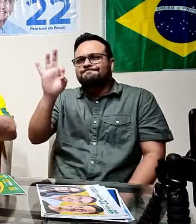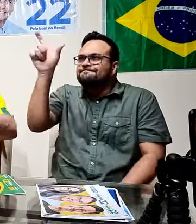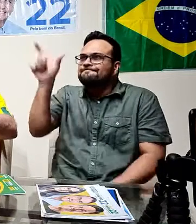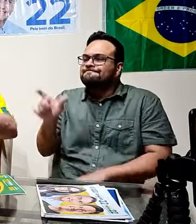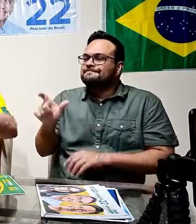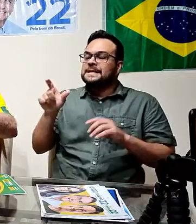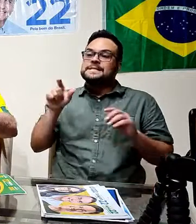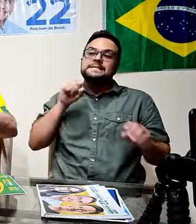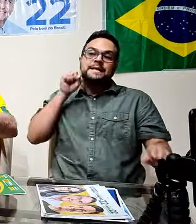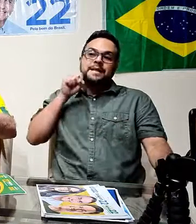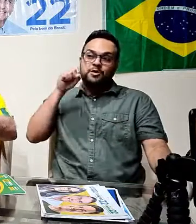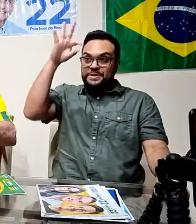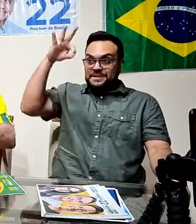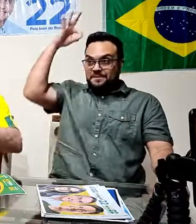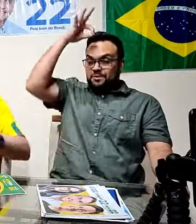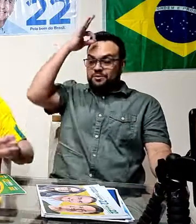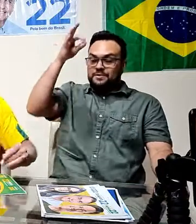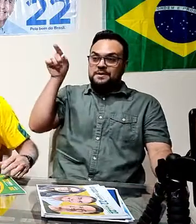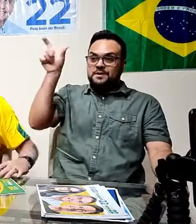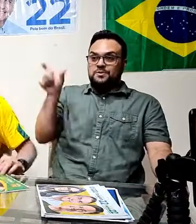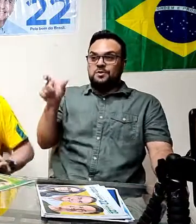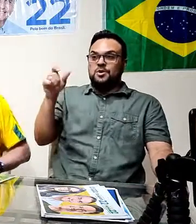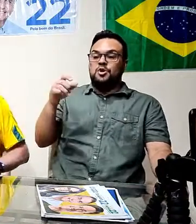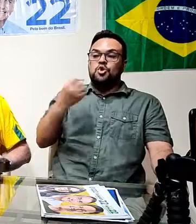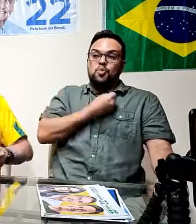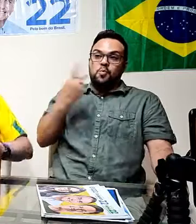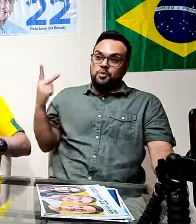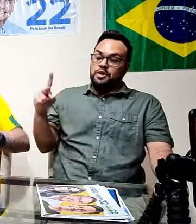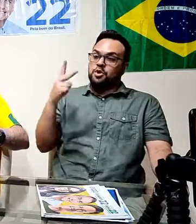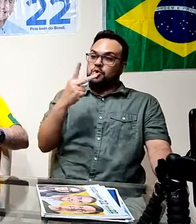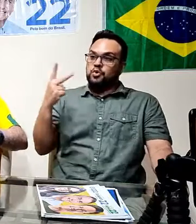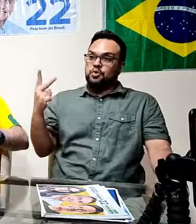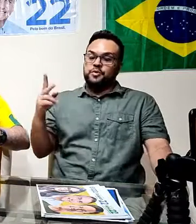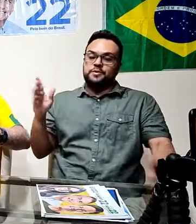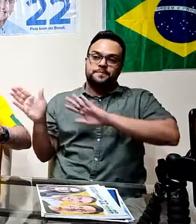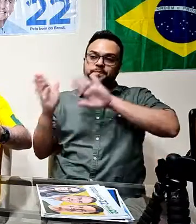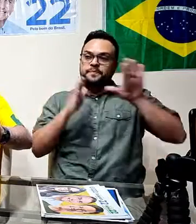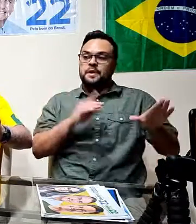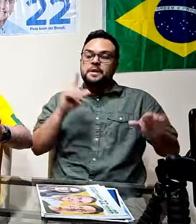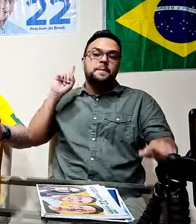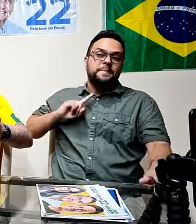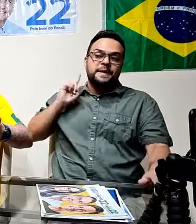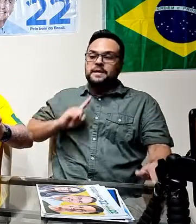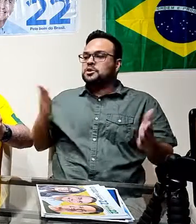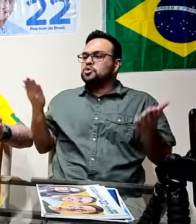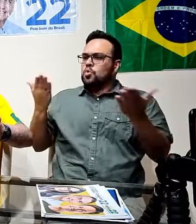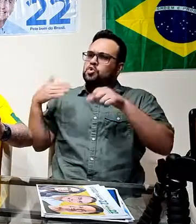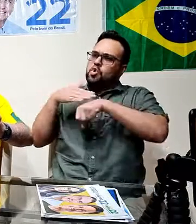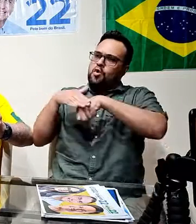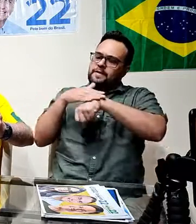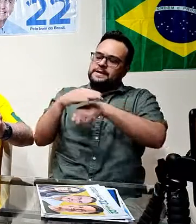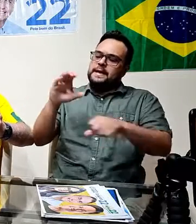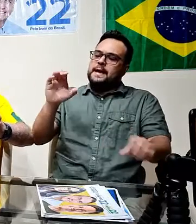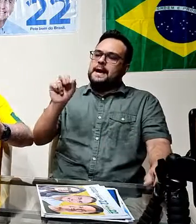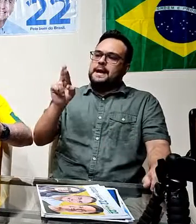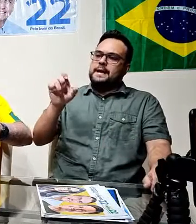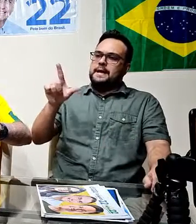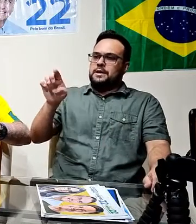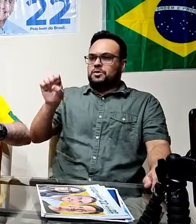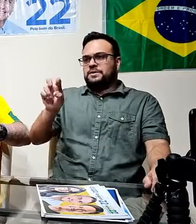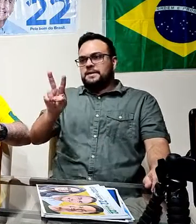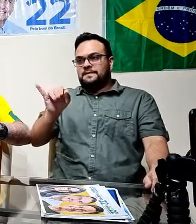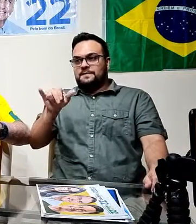pelo Espírito Santo, Magno Malta 222. Minas Gerais, que eu conversei com ele hoje, Casiano, vem